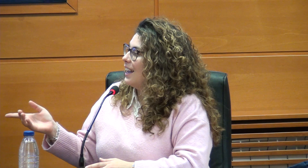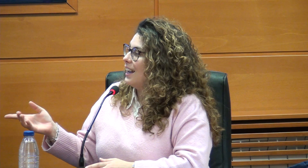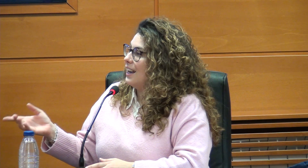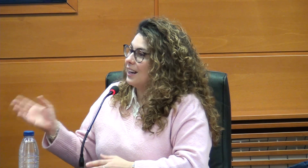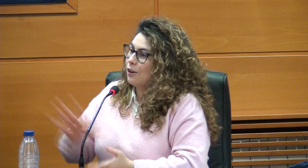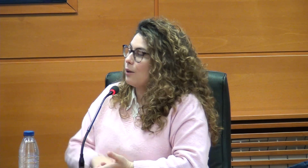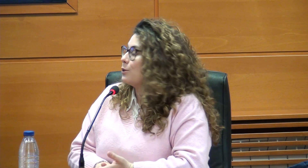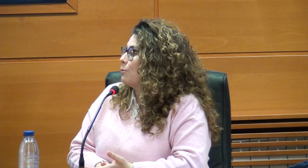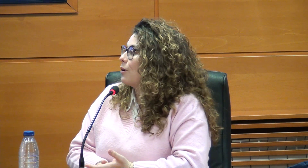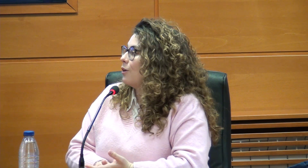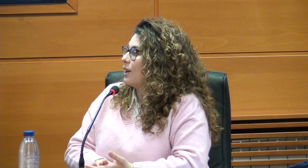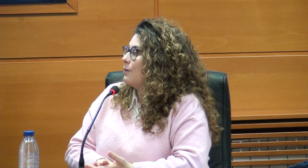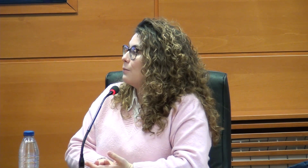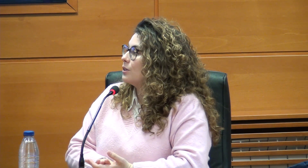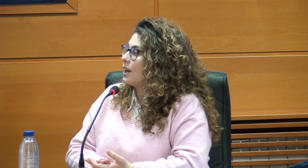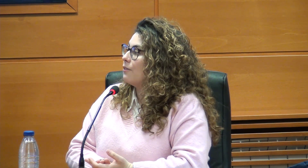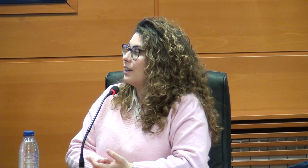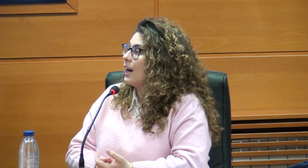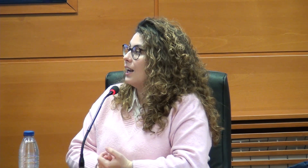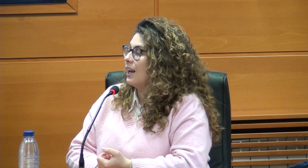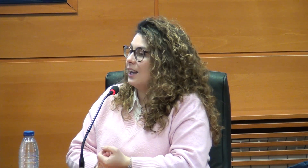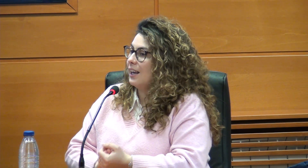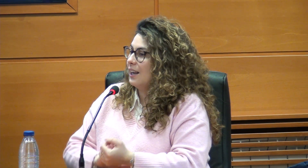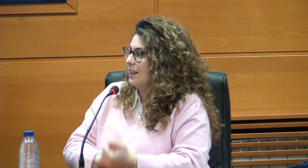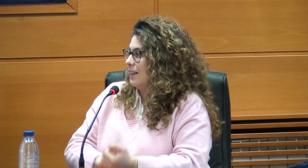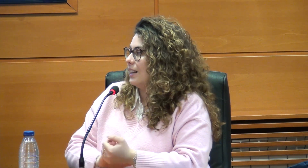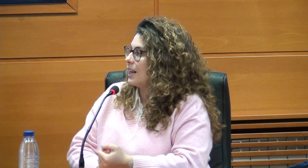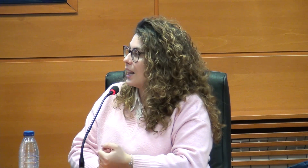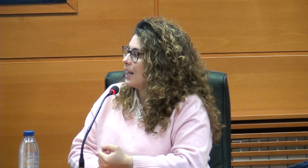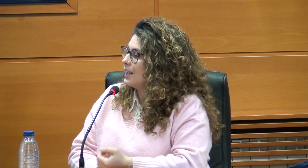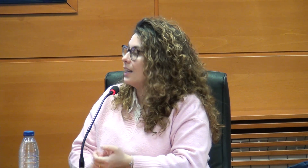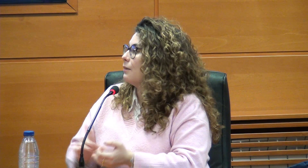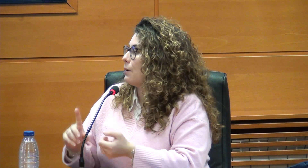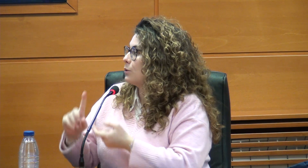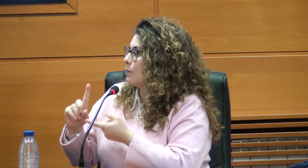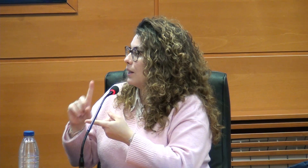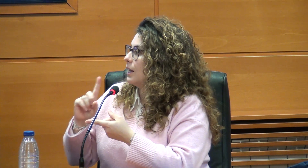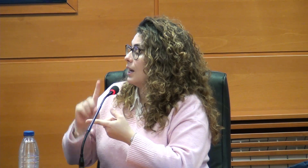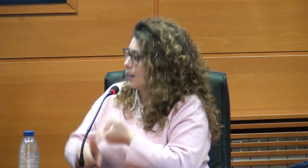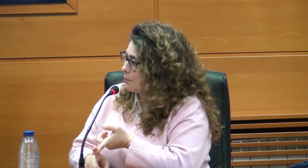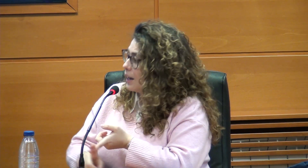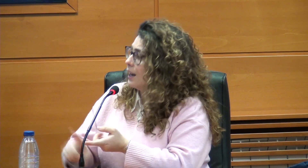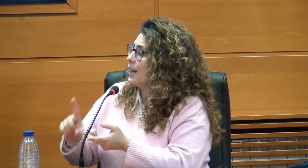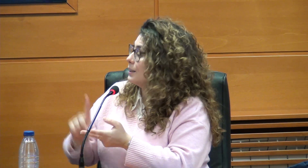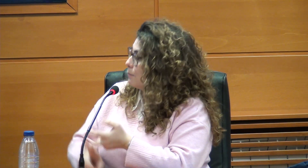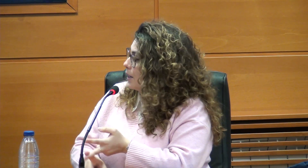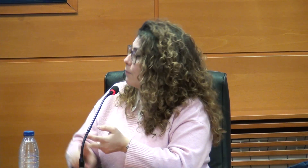recordamos un poco lo que vimos al final de la tarde de ayer Vamos a aprender animales verbos